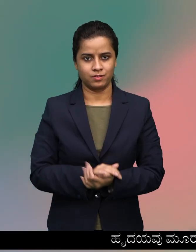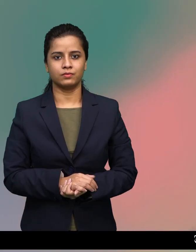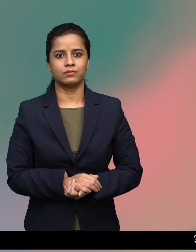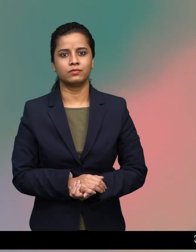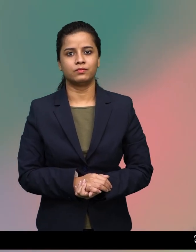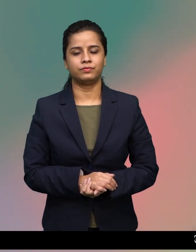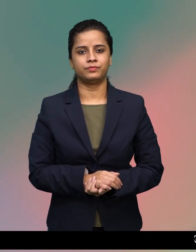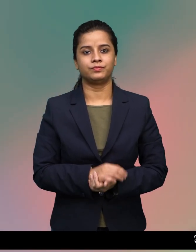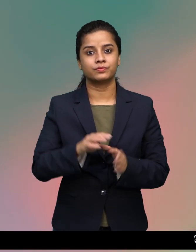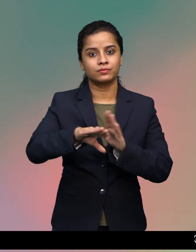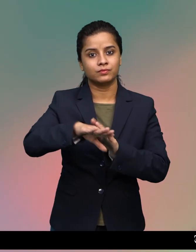ಬಲ ಹೃತ್ಕರ್ಣ ಕವಾಟ.